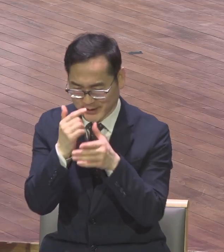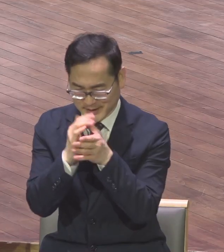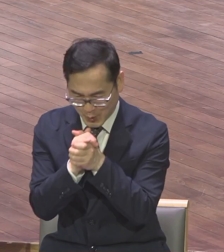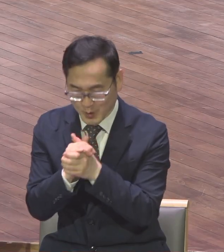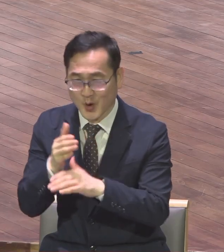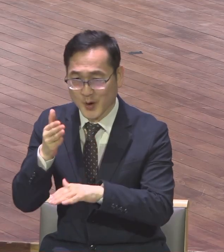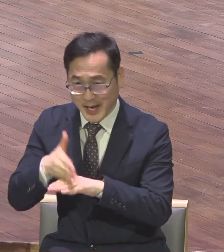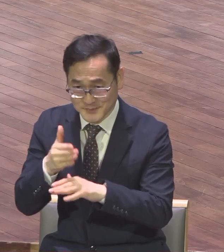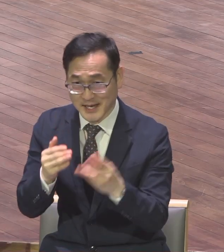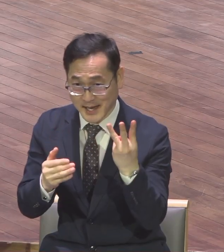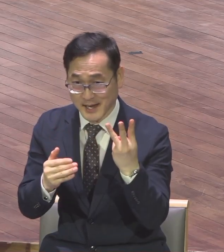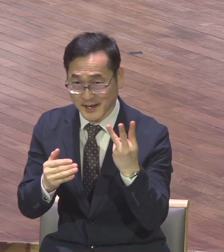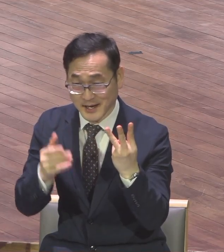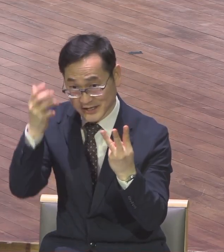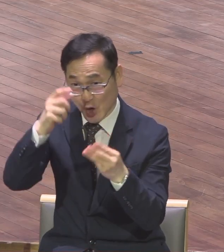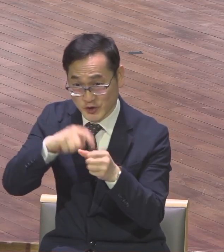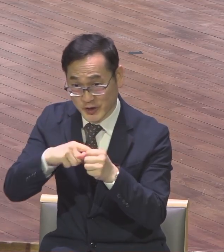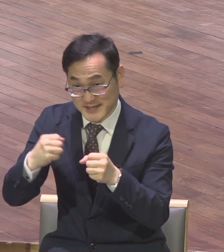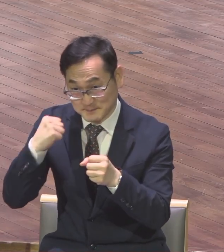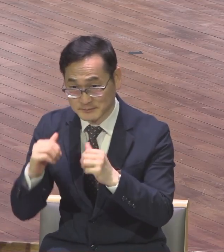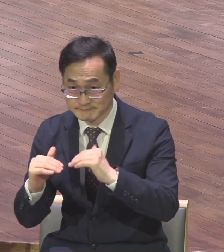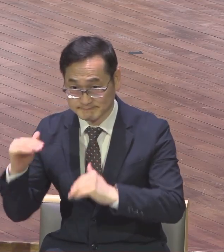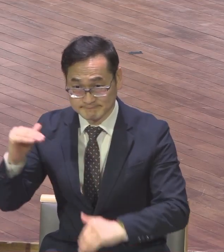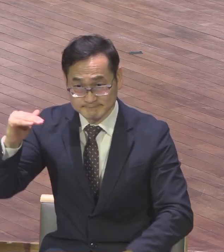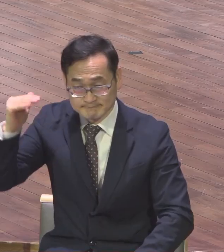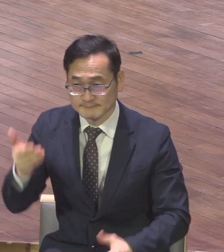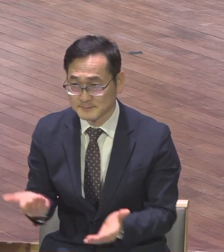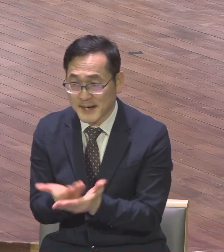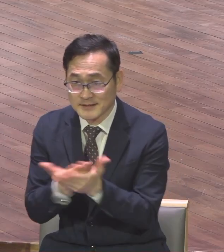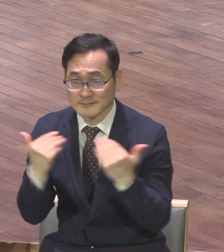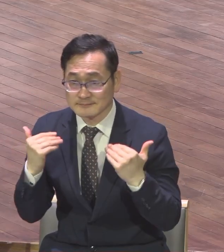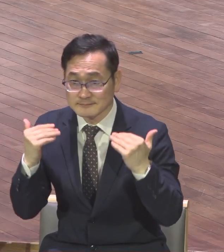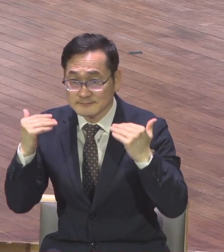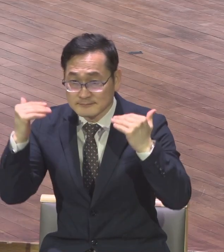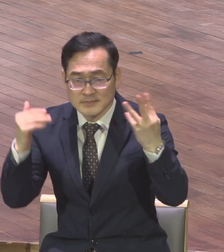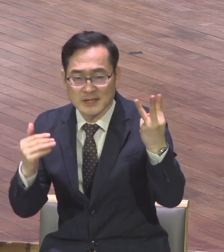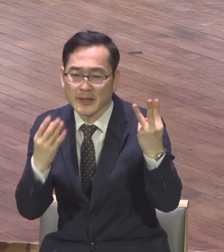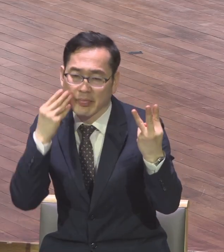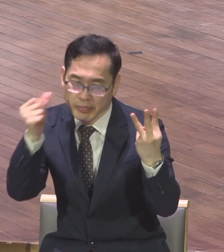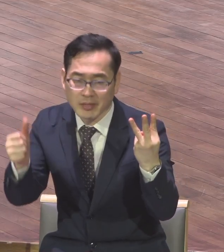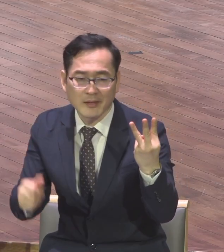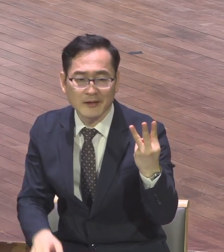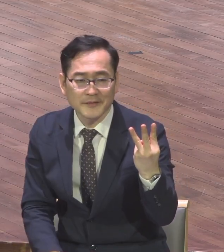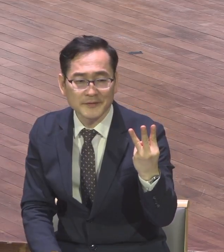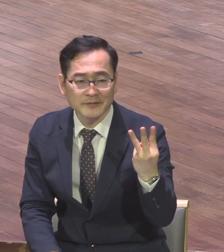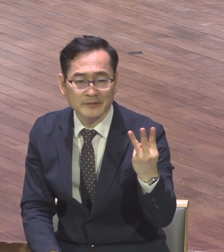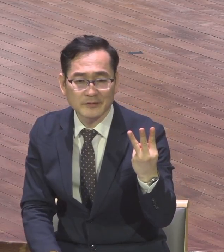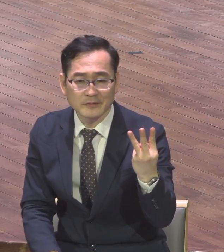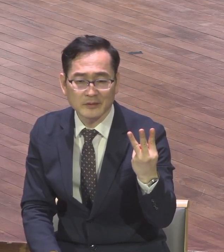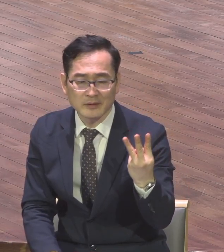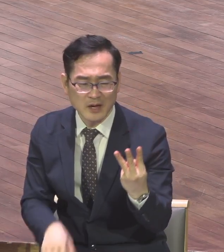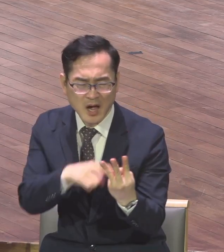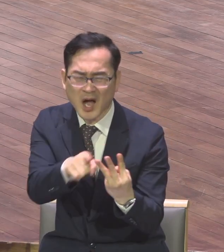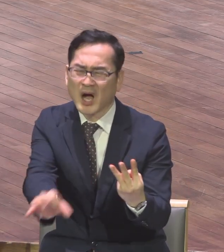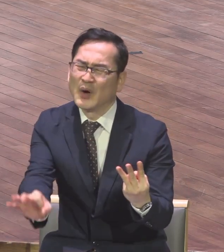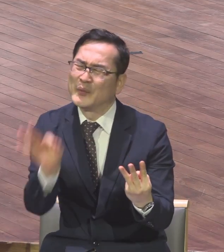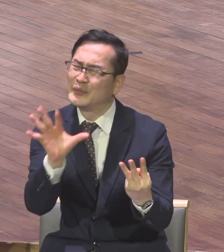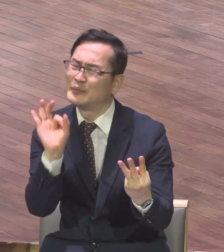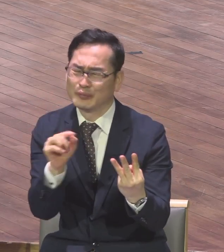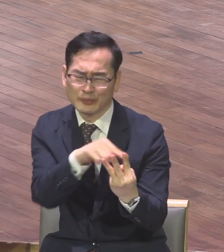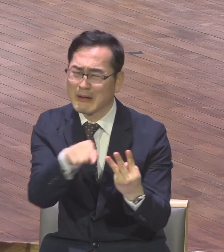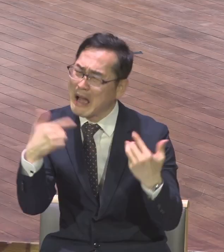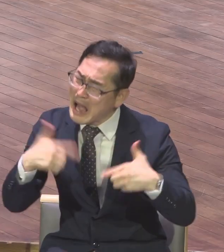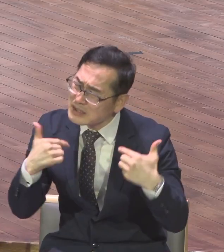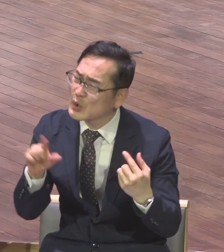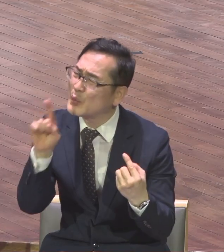돼야 한다. 이게 어떻게 가능하냐? 말이 쉽지 실천이 가능한 말이냐?